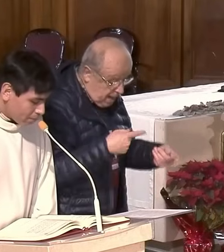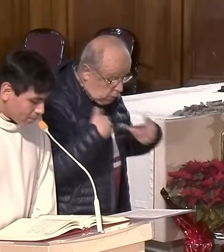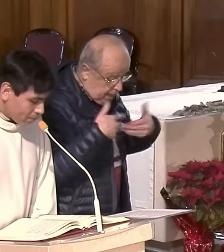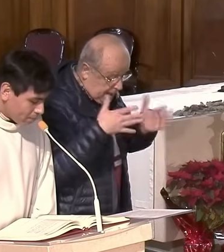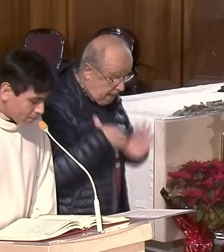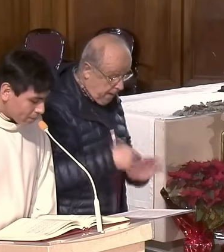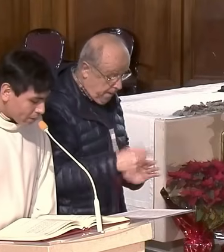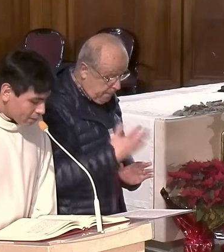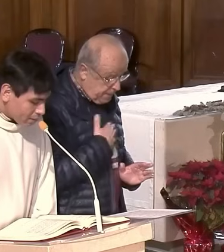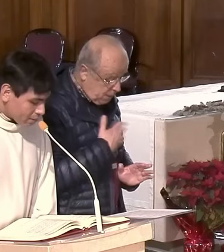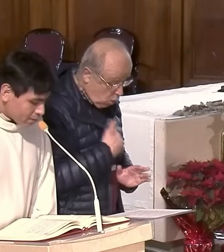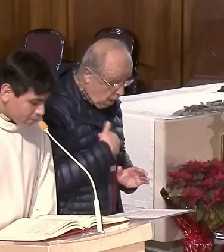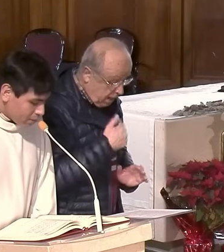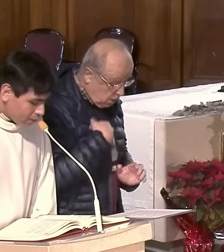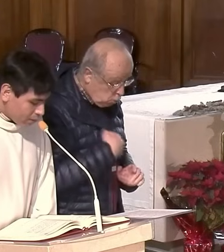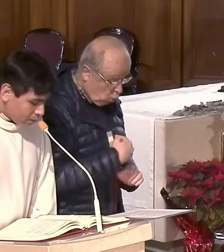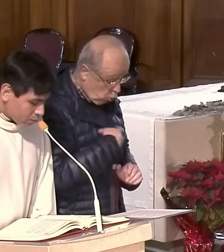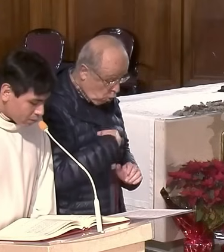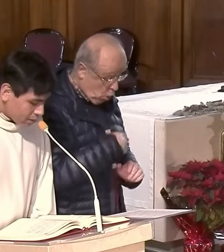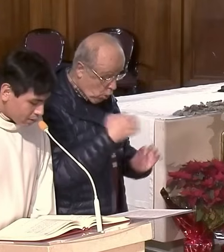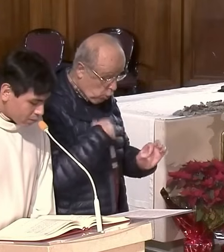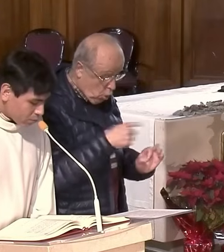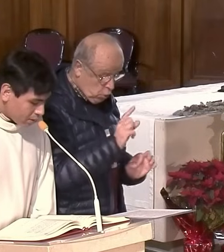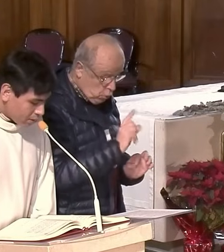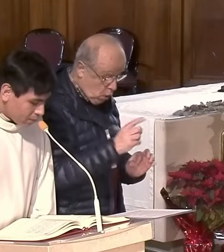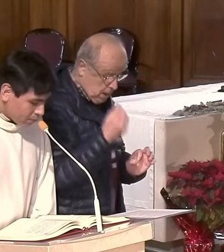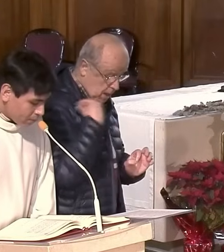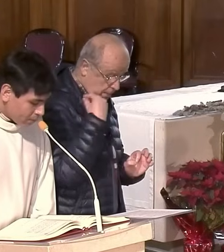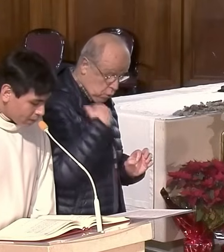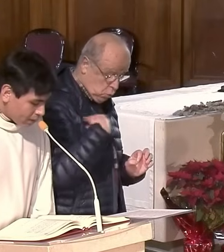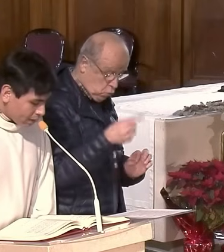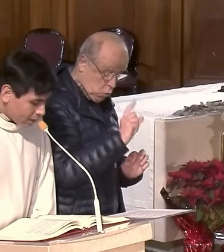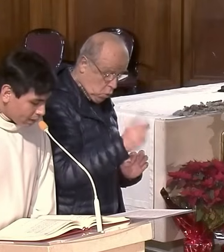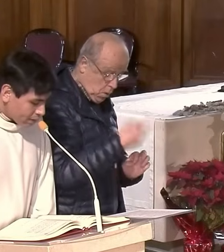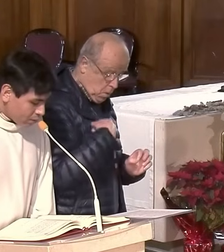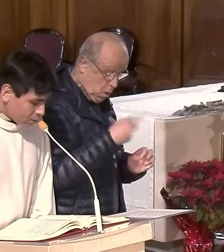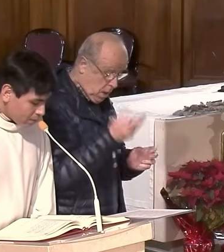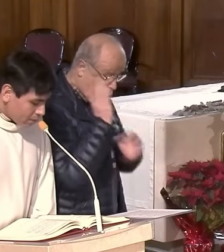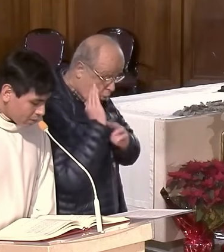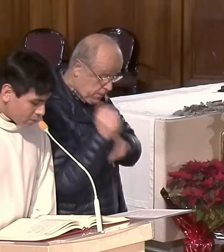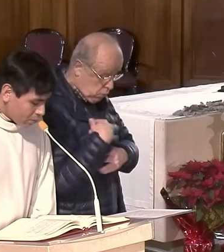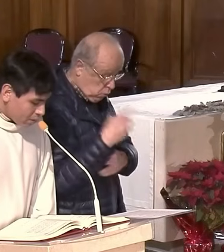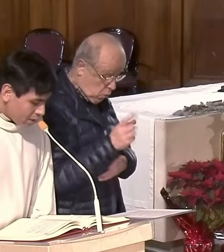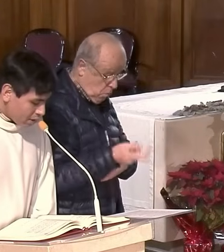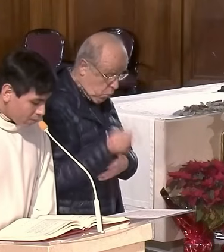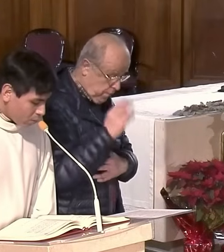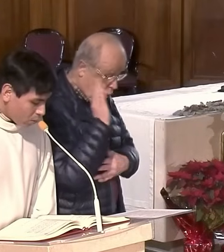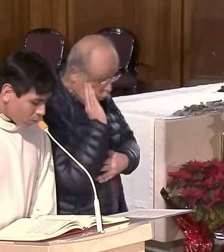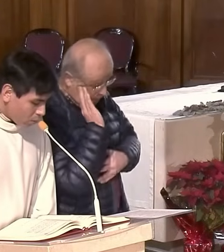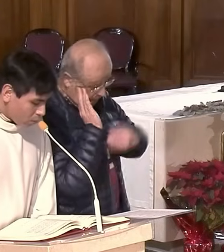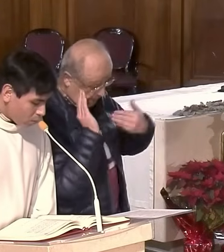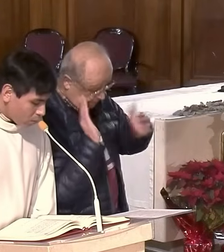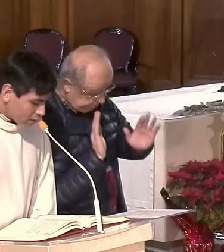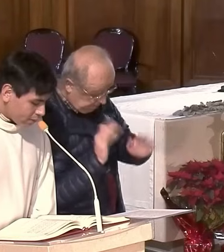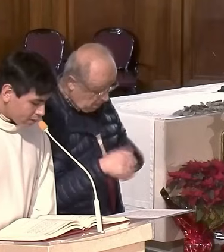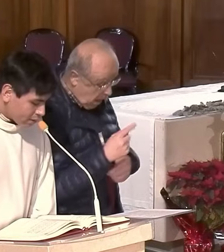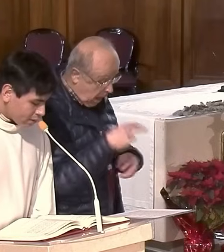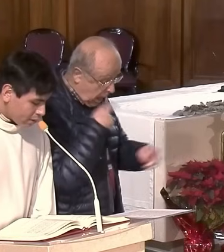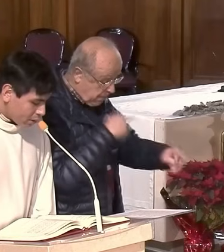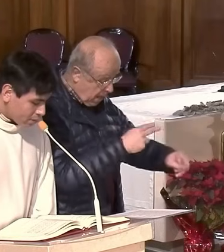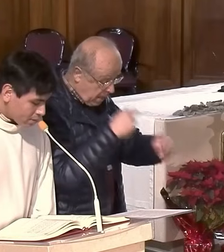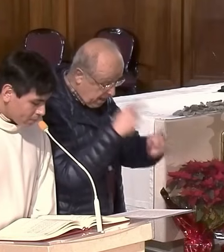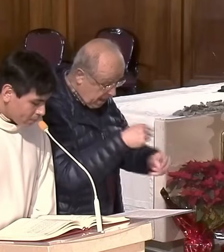escucha. Samuel fue a acostarse en su sitio. El Señor se presentó y llamó como las